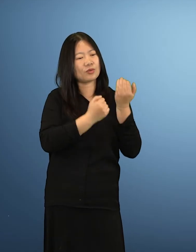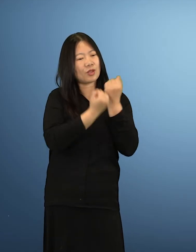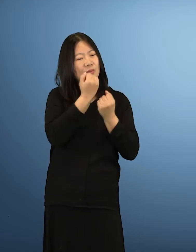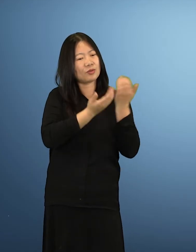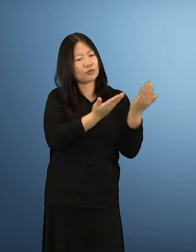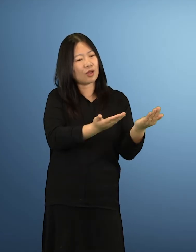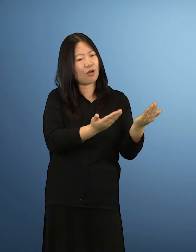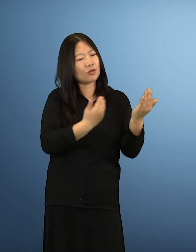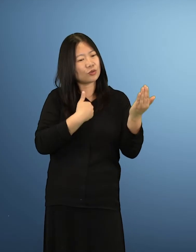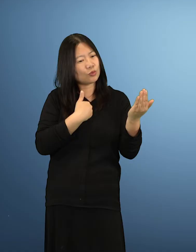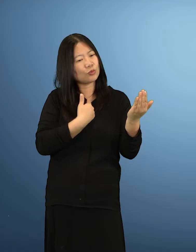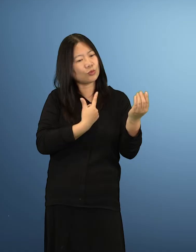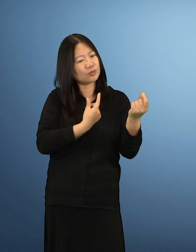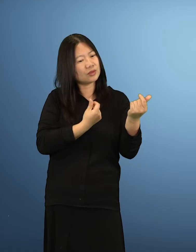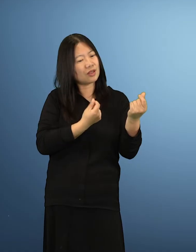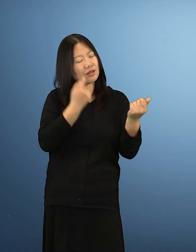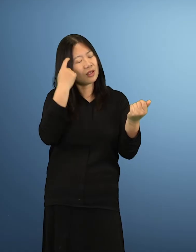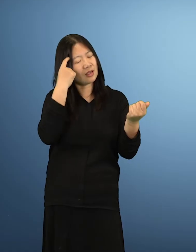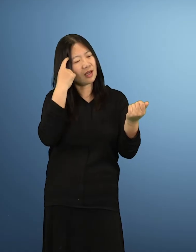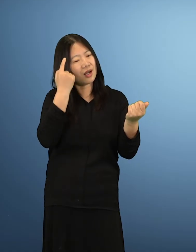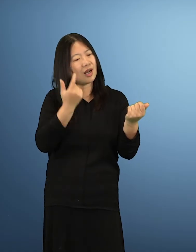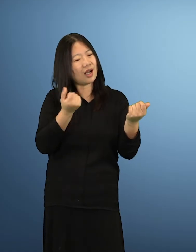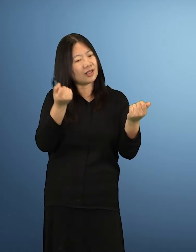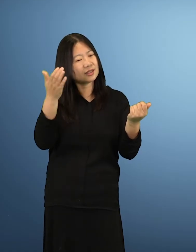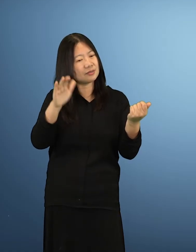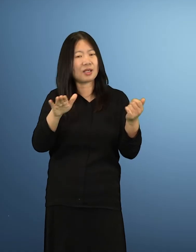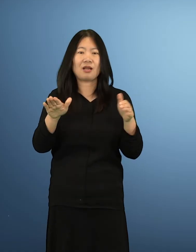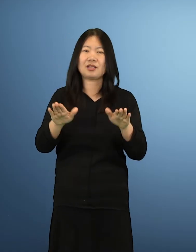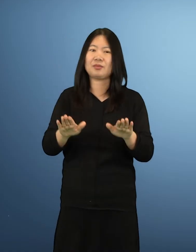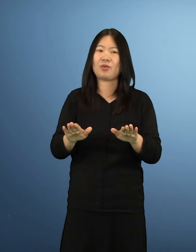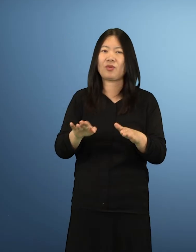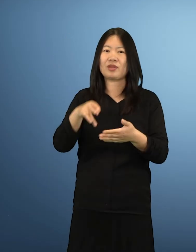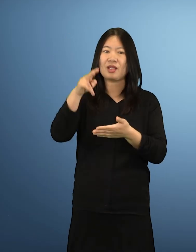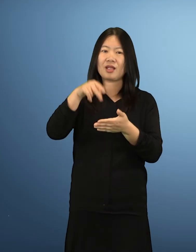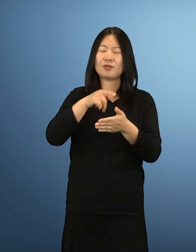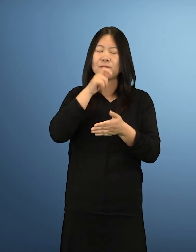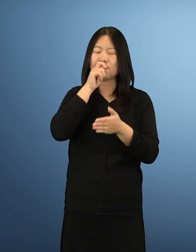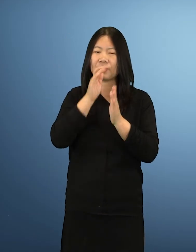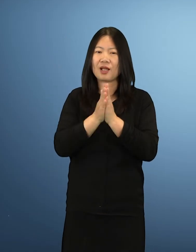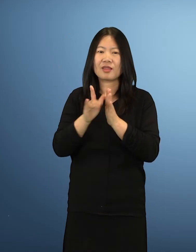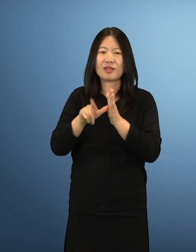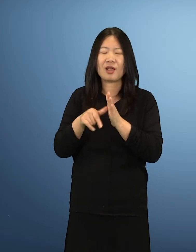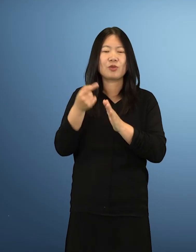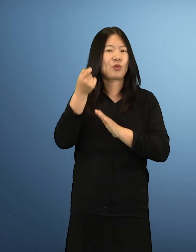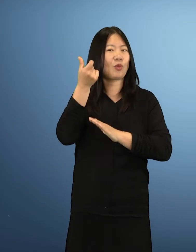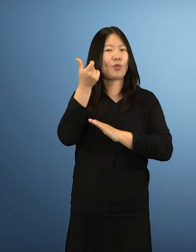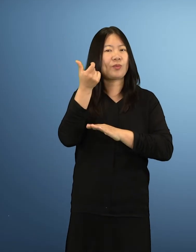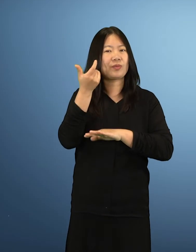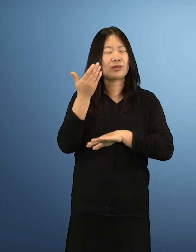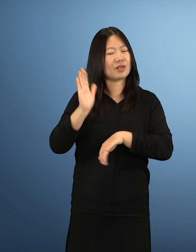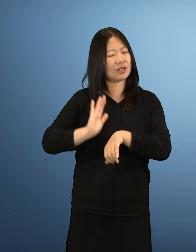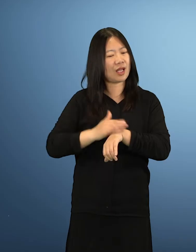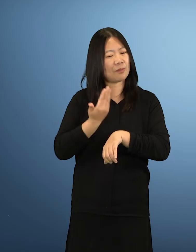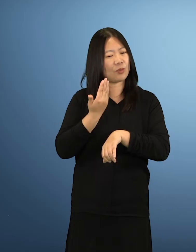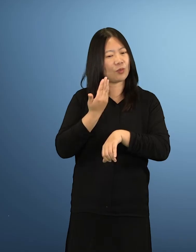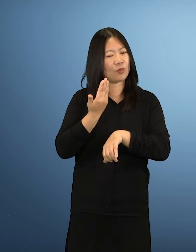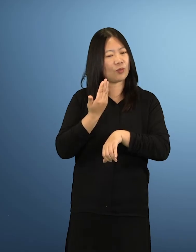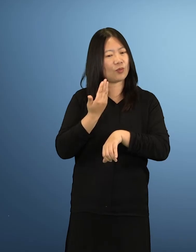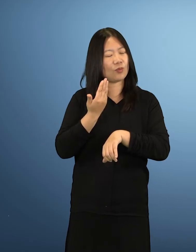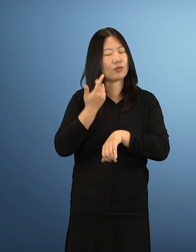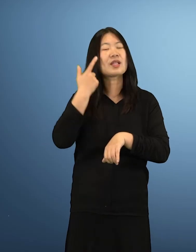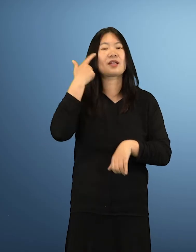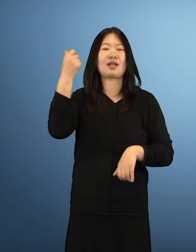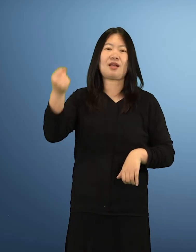저도 한때 그렇게 보았던 적이 있는데 이번에 보면서 그것이 조금 잘못된